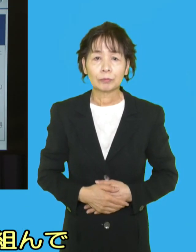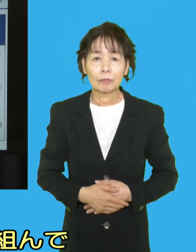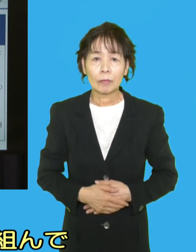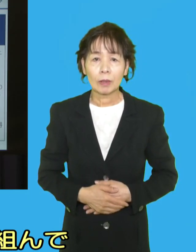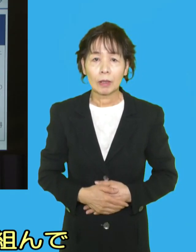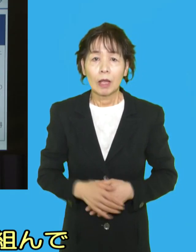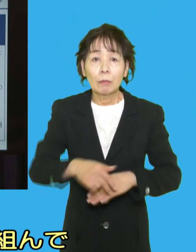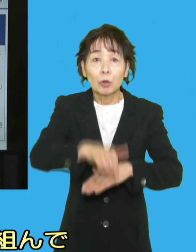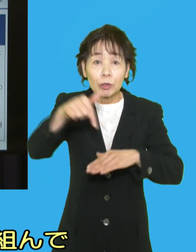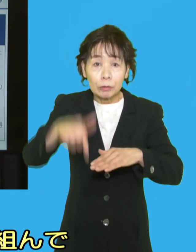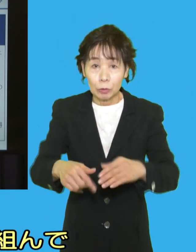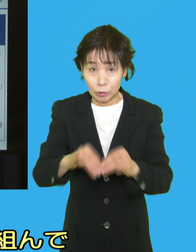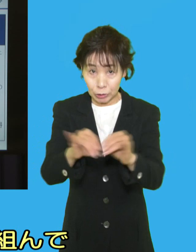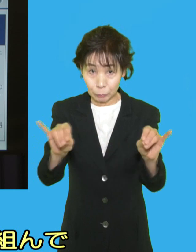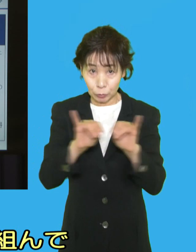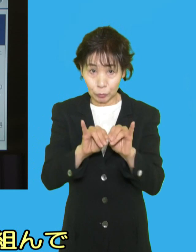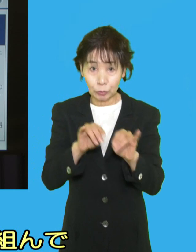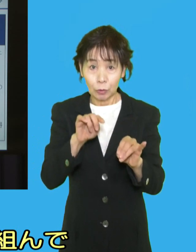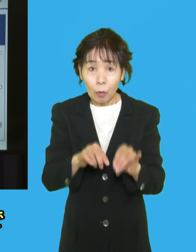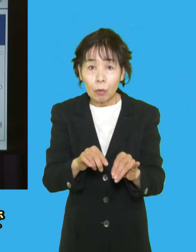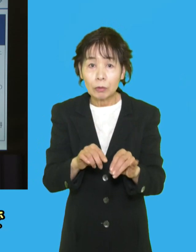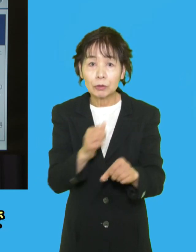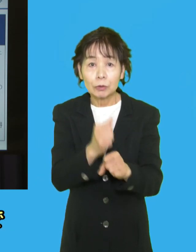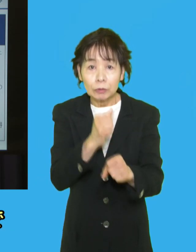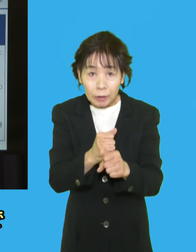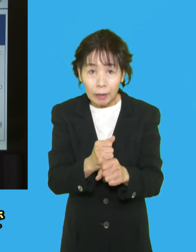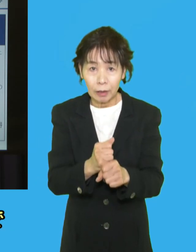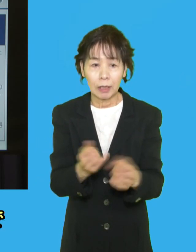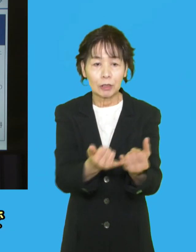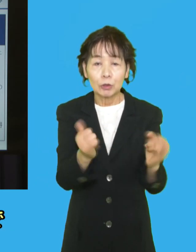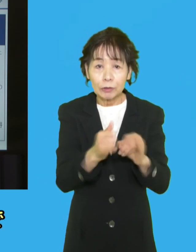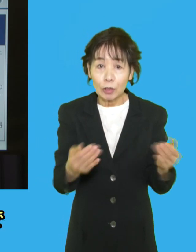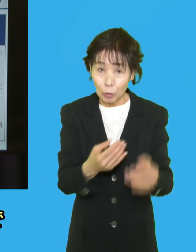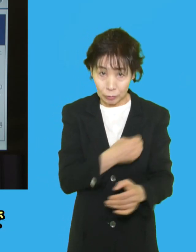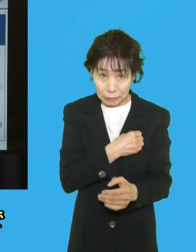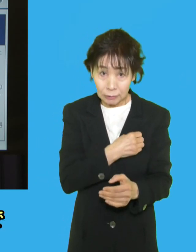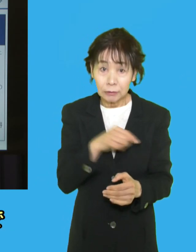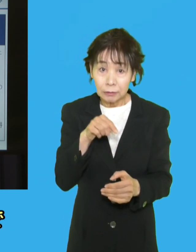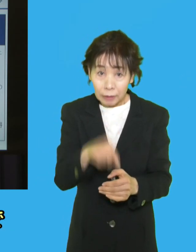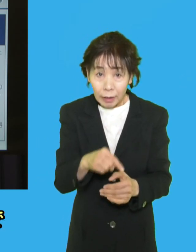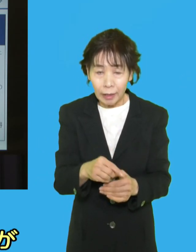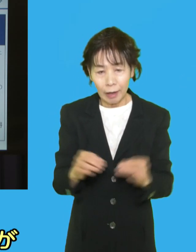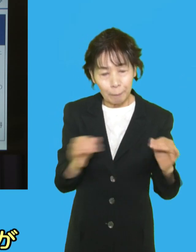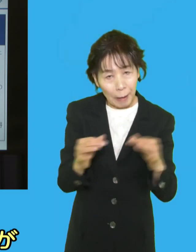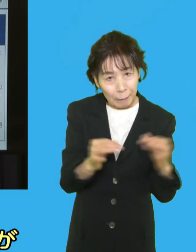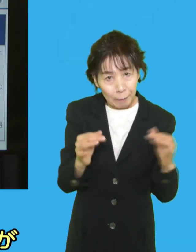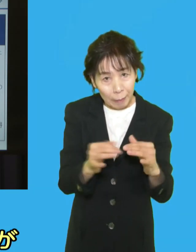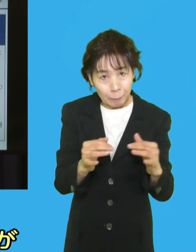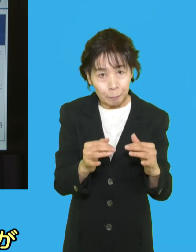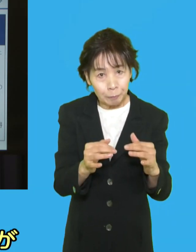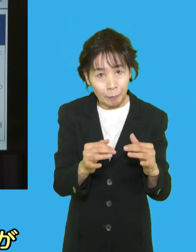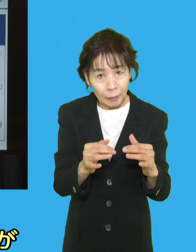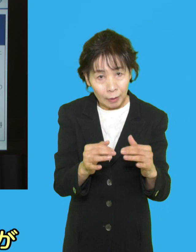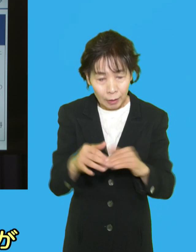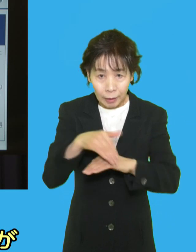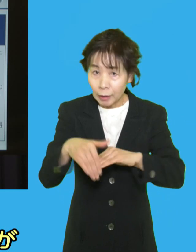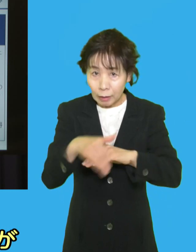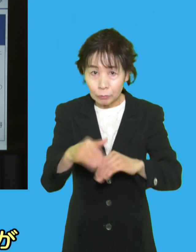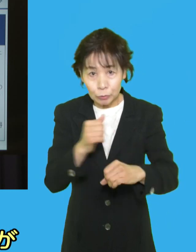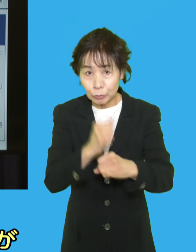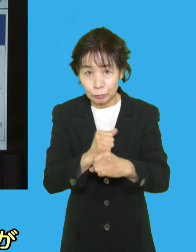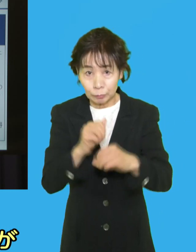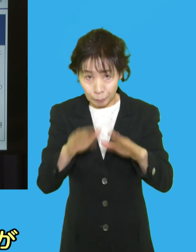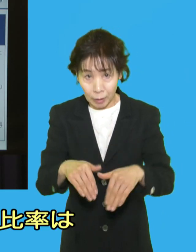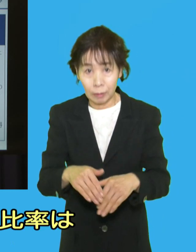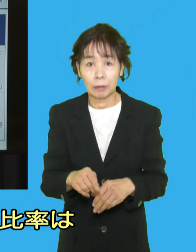そのプロジェクトチームを組んで、まあ、女性職員の方々で話し合われたりいろいろと計画は練られたみ